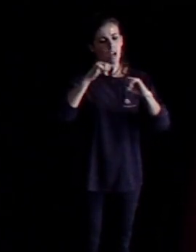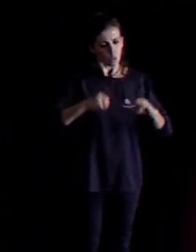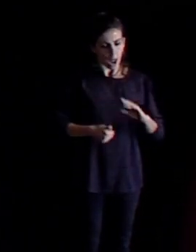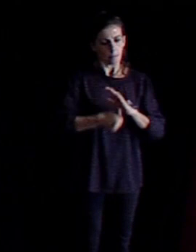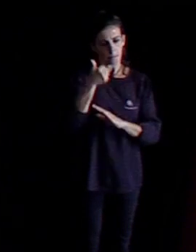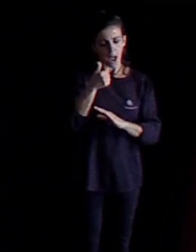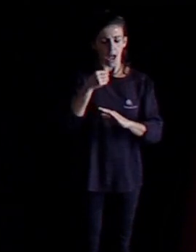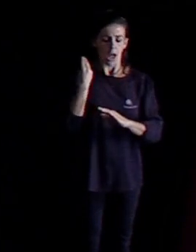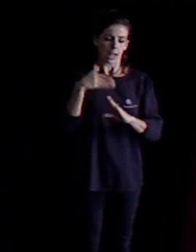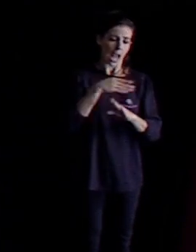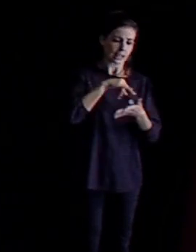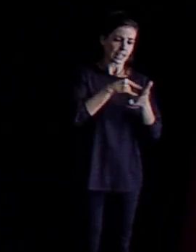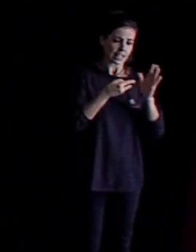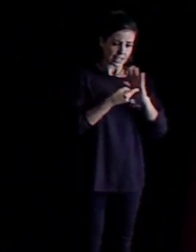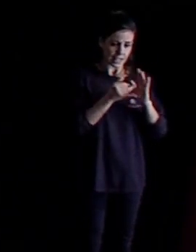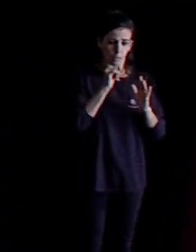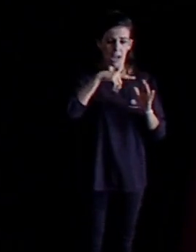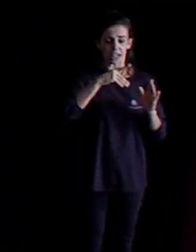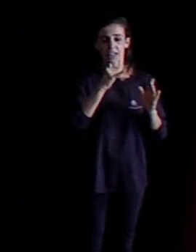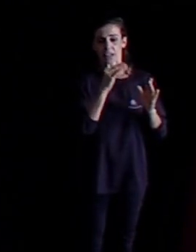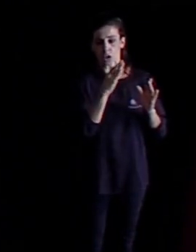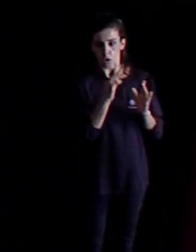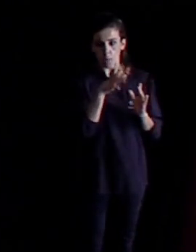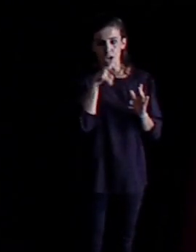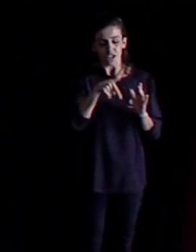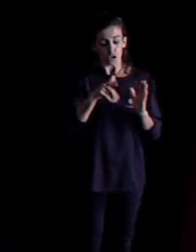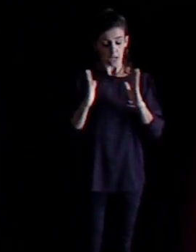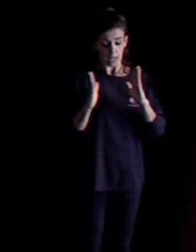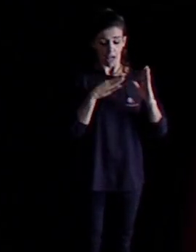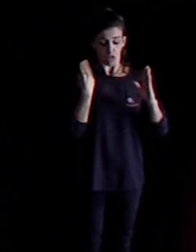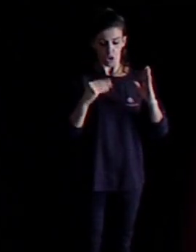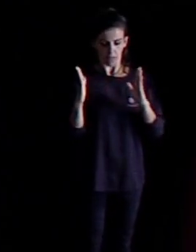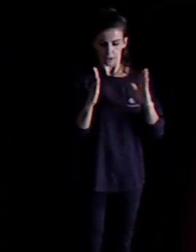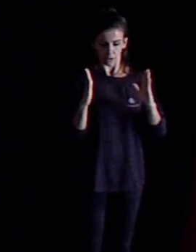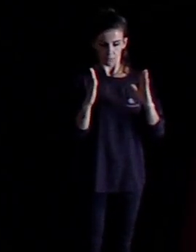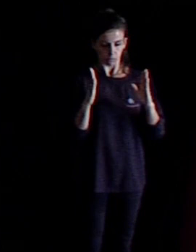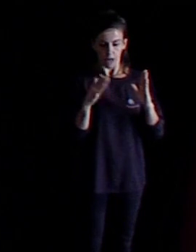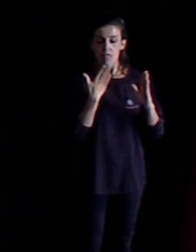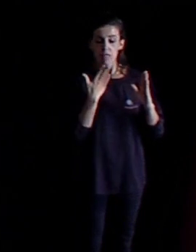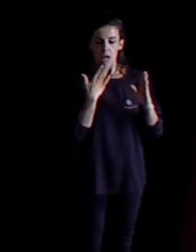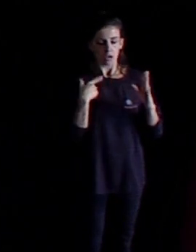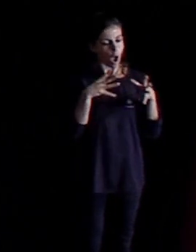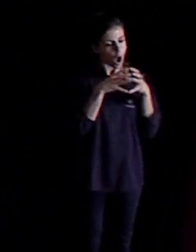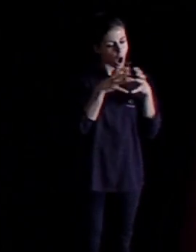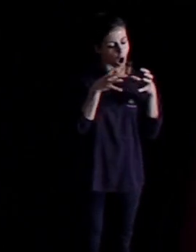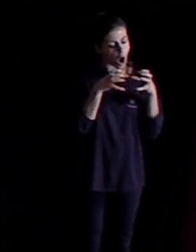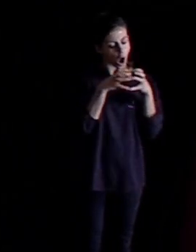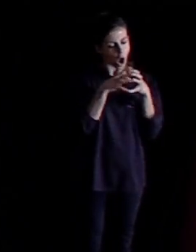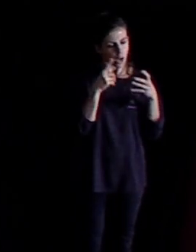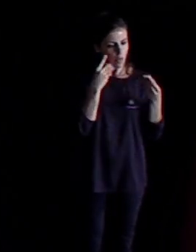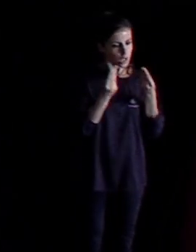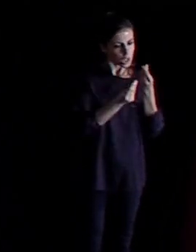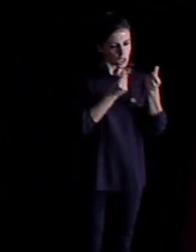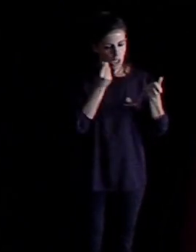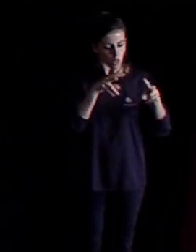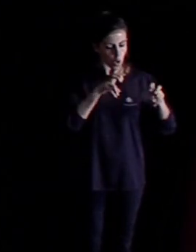Por lo tanto, ahí tenemos en el adolescente un rango de edad donde yo tengo muchas ganas de buscar sensaciones, de irme en